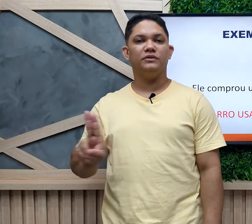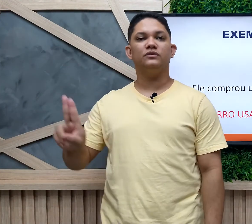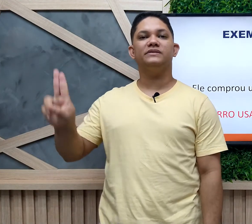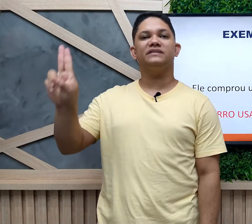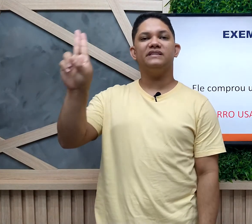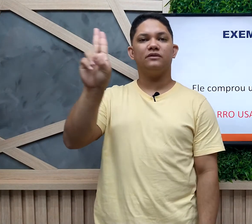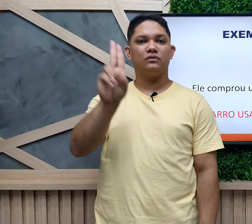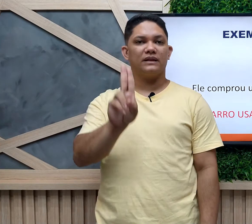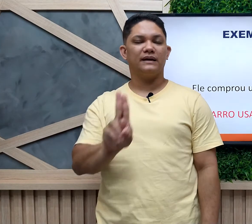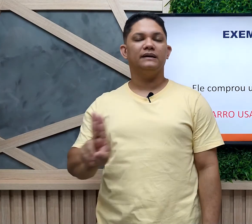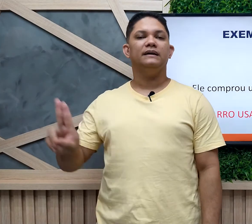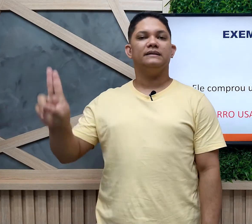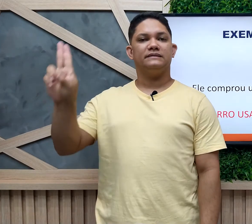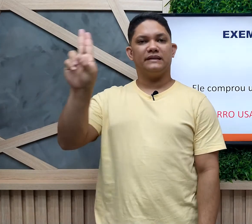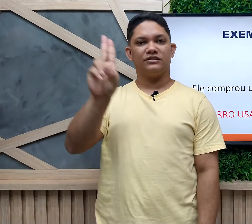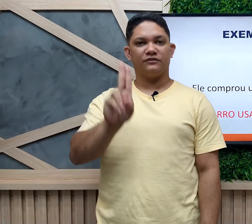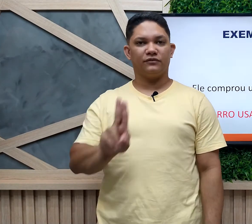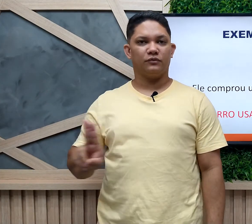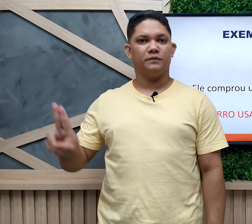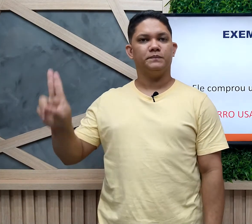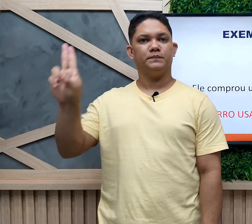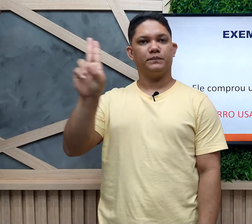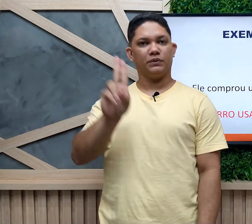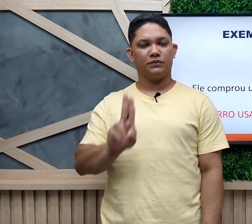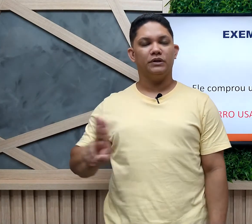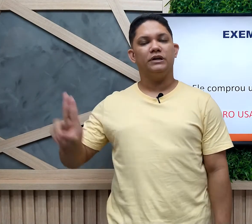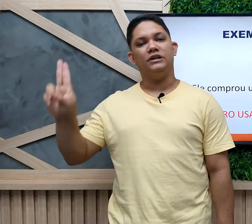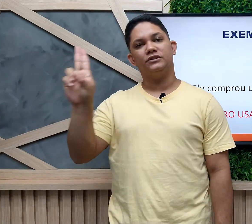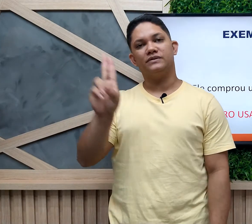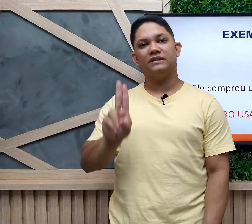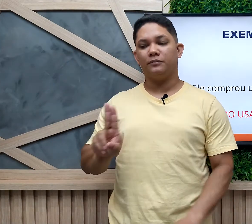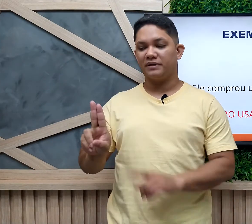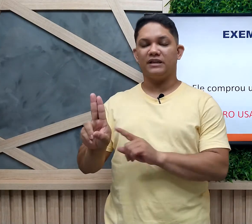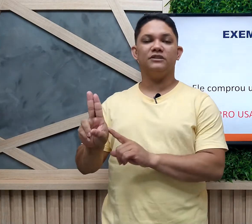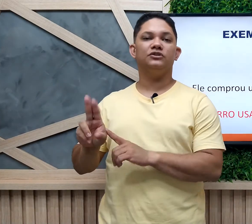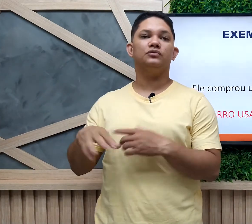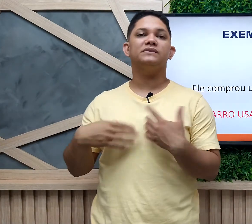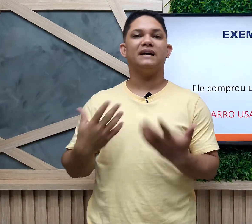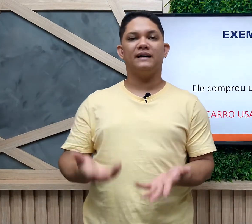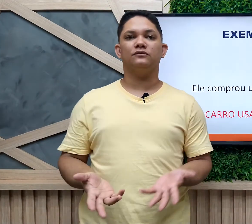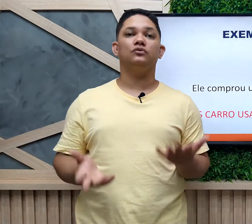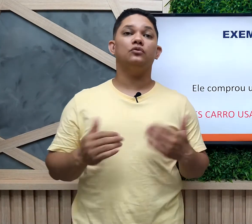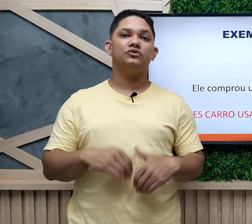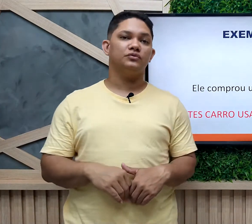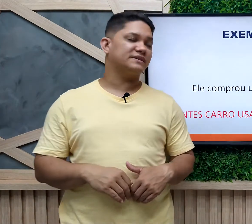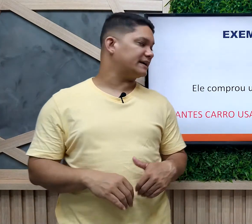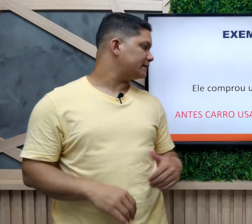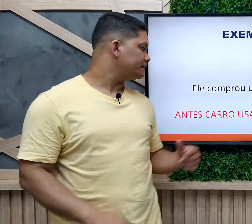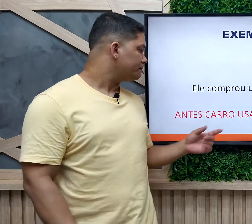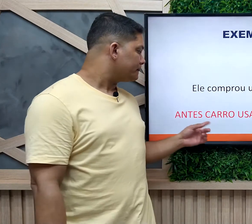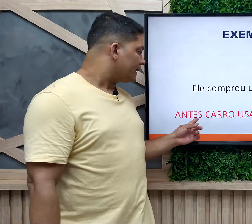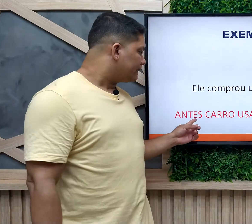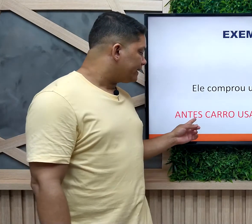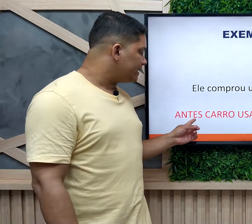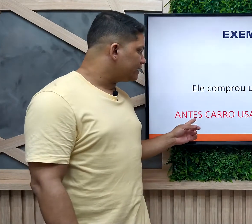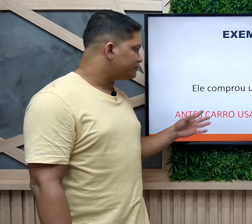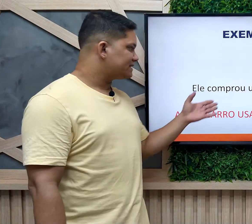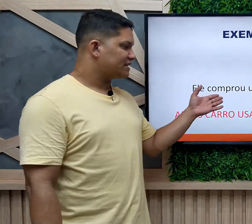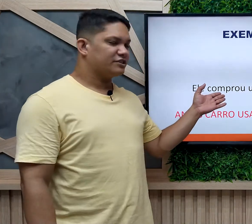movimento circular nesta forma. Pronto, este é o sinal para a ideia de usado ou de usada. Em Libras, esta